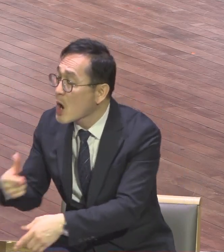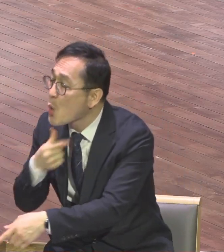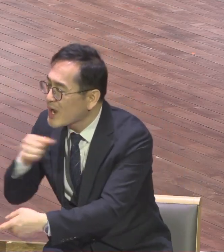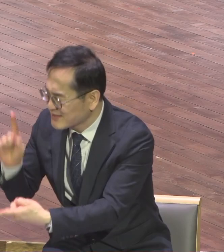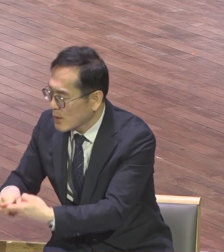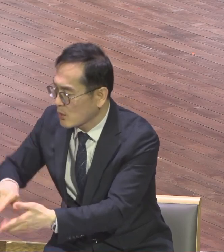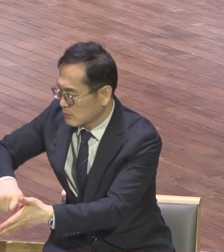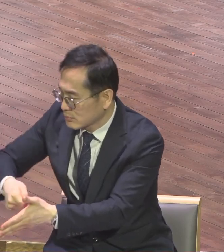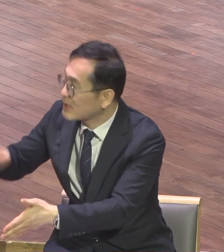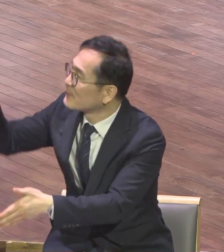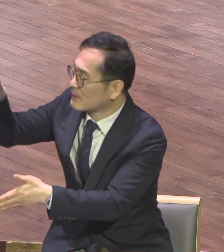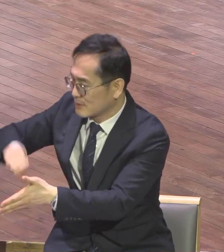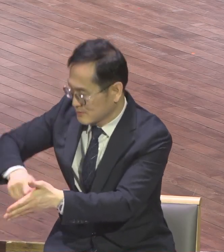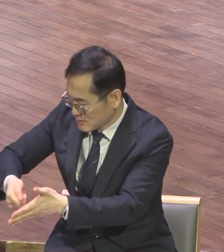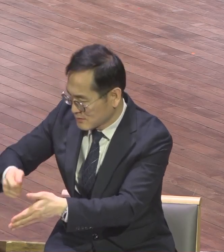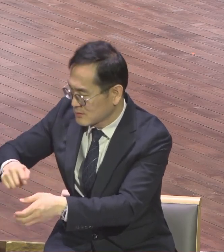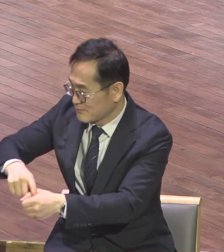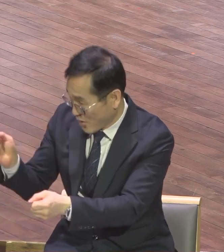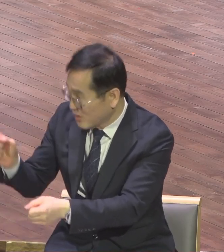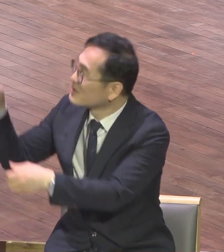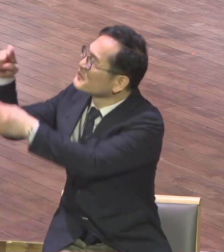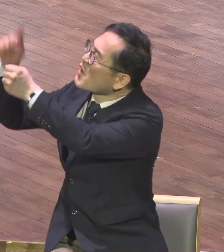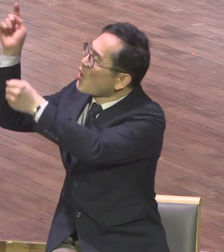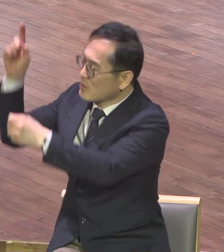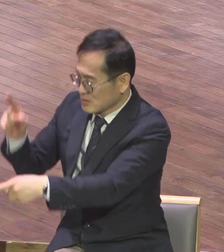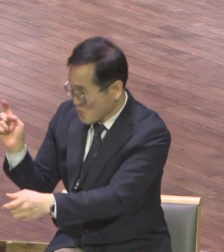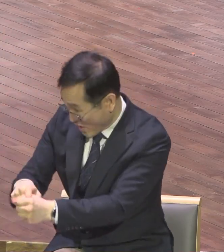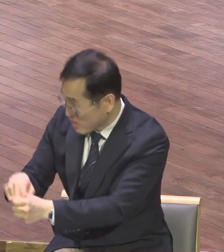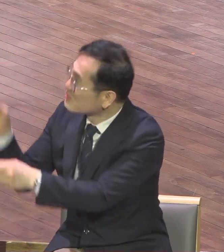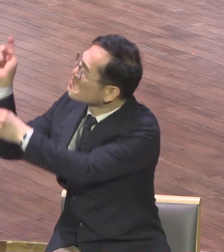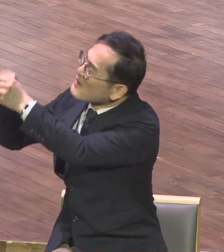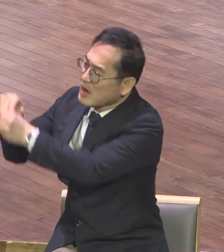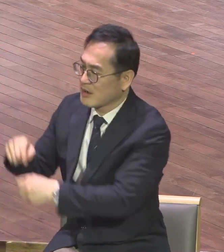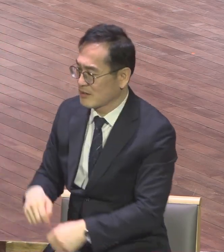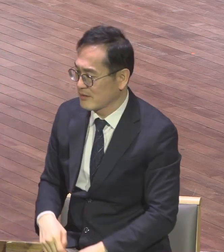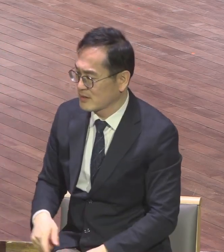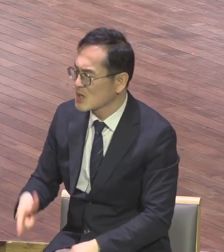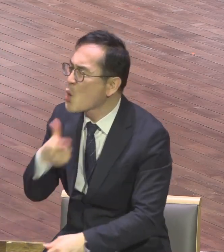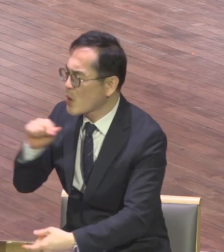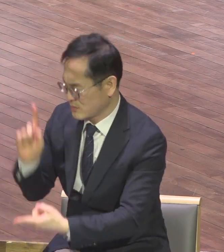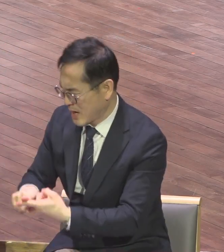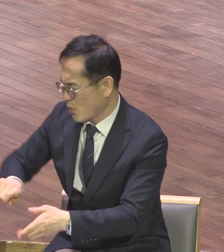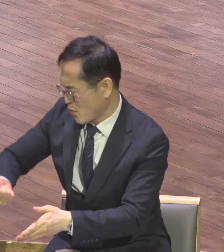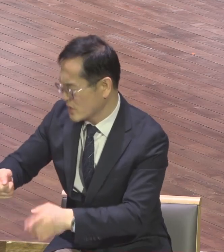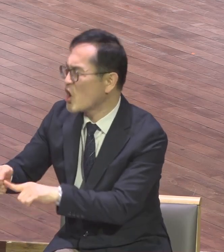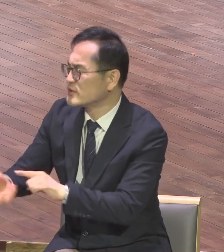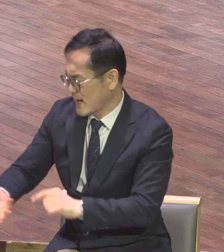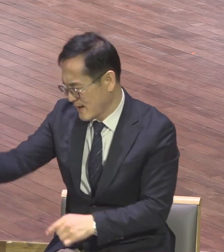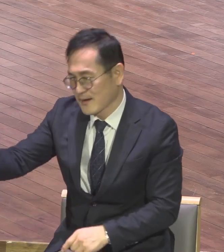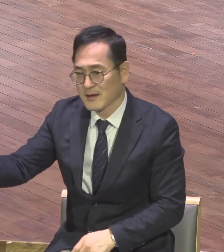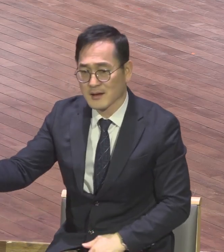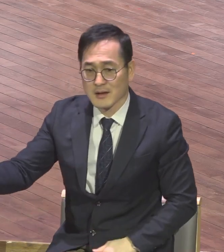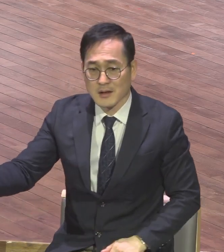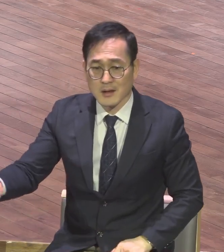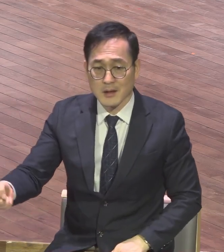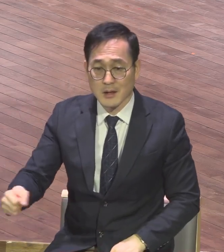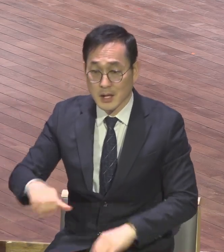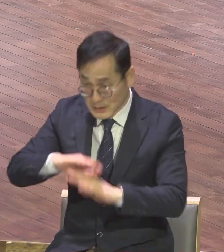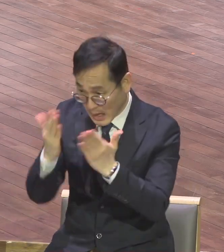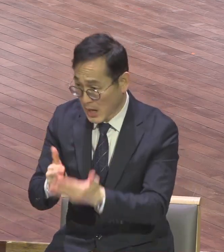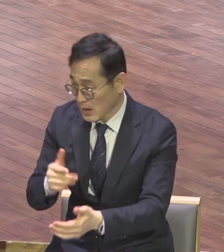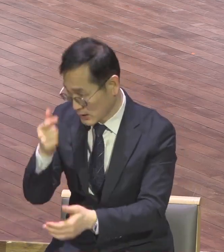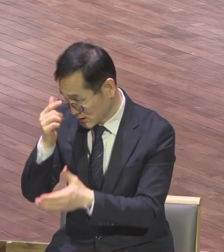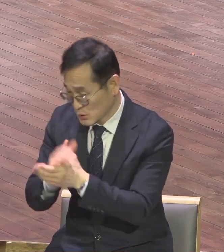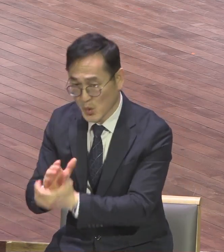매면 하늘에서 맬 것이요 내가 땅에서 무엇이든지 풀면 하늘에서도 풀리리라 하시고. 다 주신 거죠. 예수를